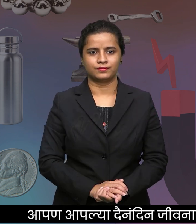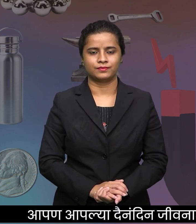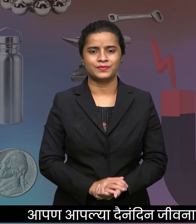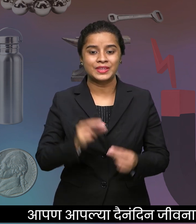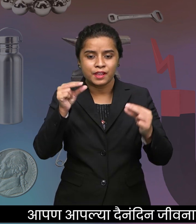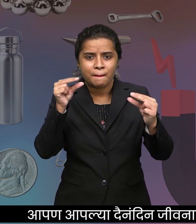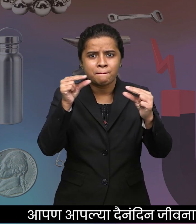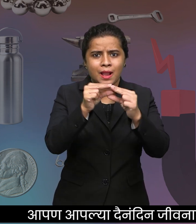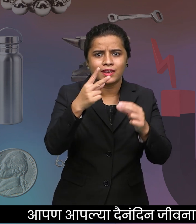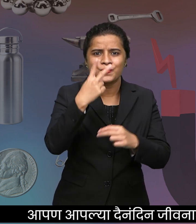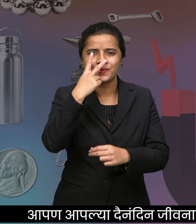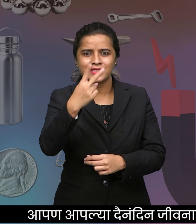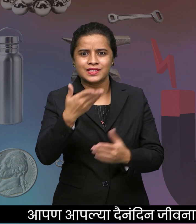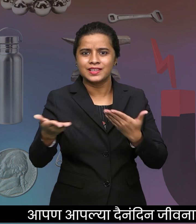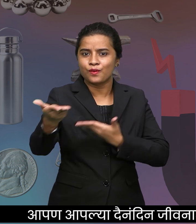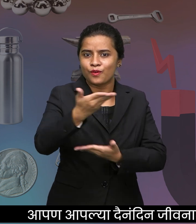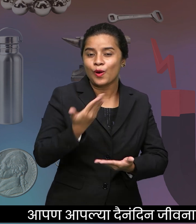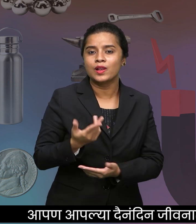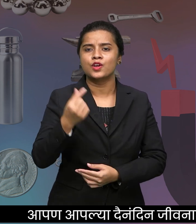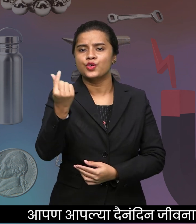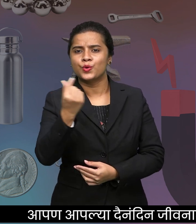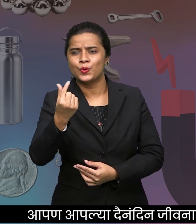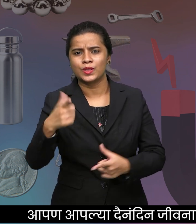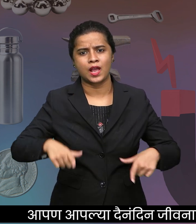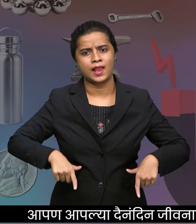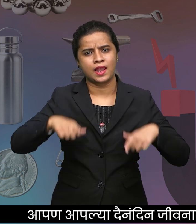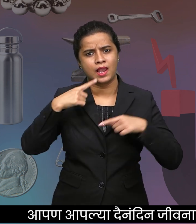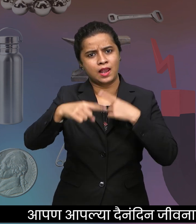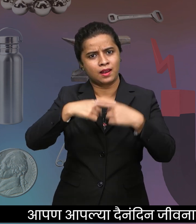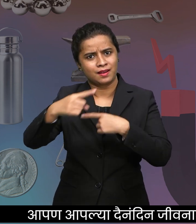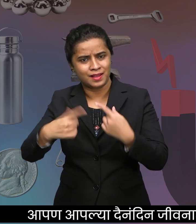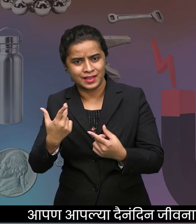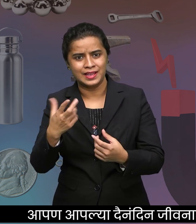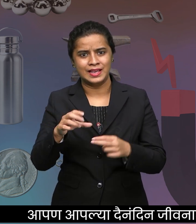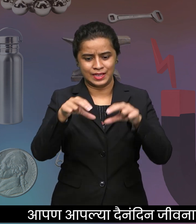आपण आपल्या दैनंदिन जीवनात पाहतो आणि वापरतो ते म्हणजे बार मॅग्नेट,